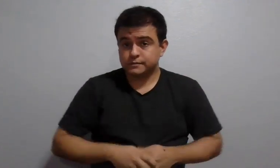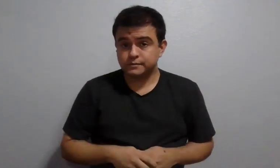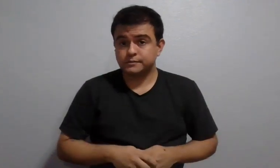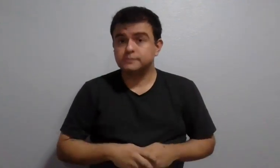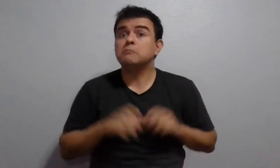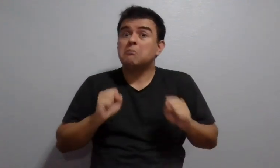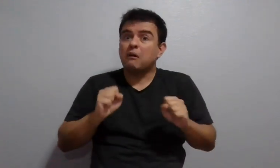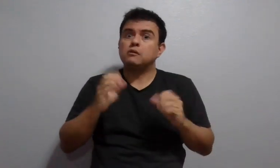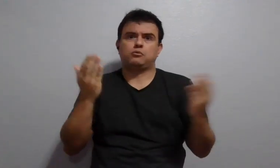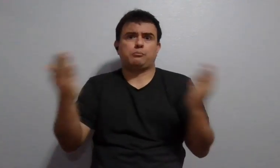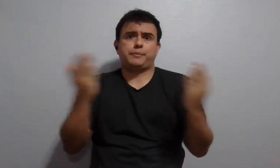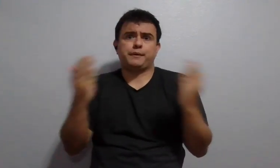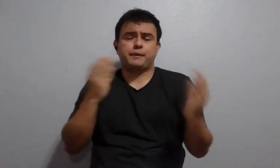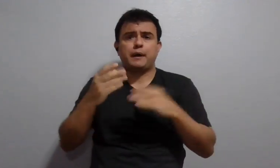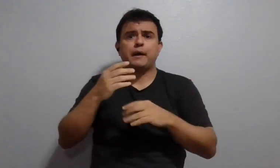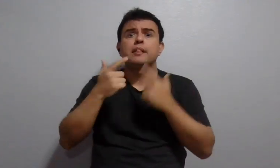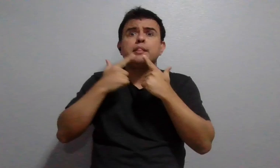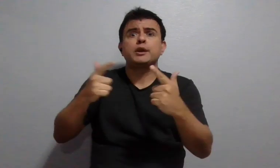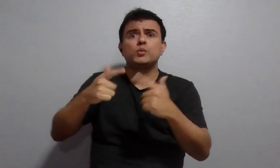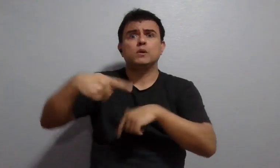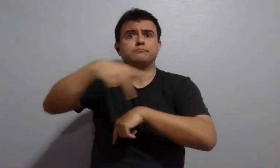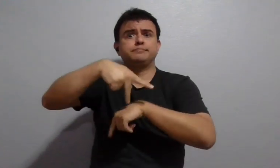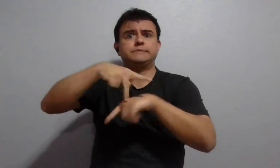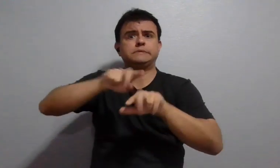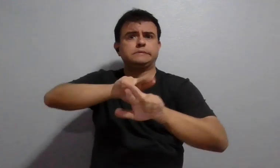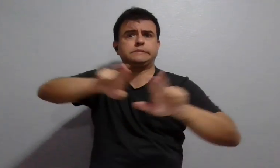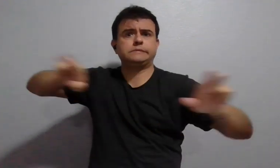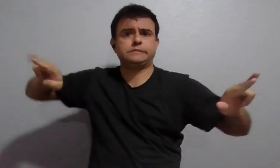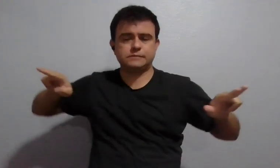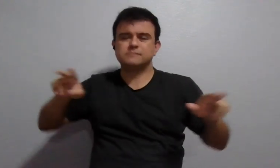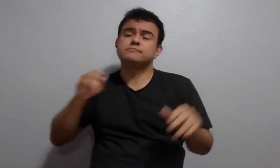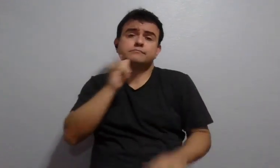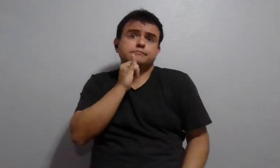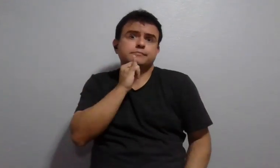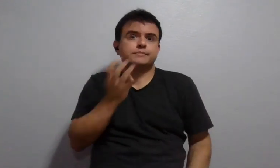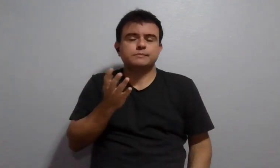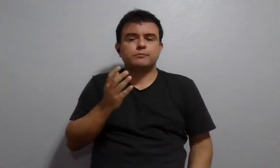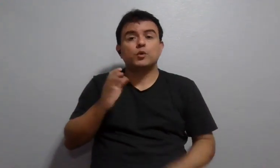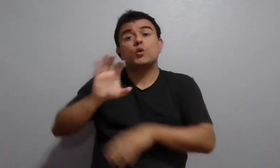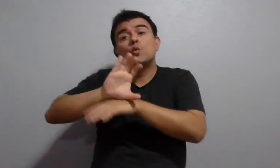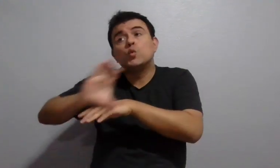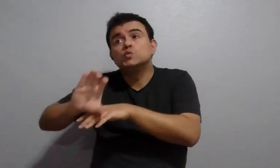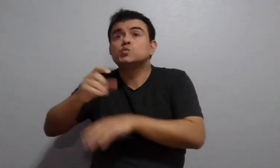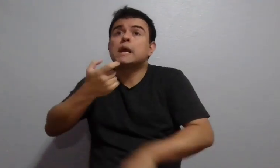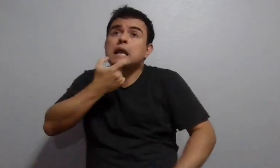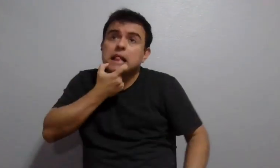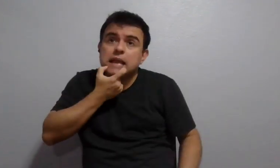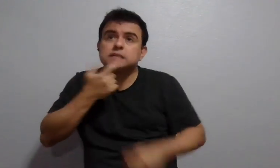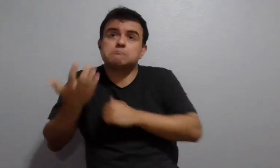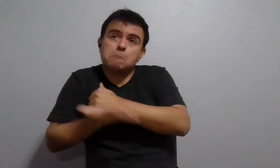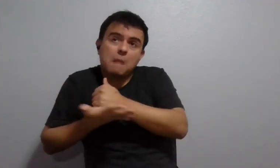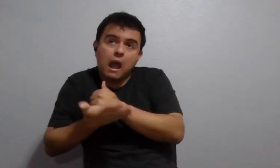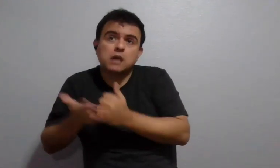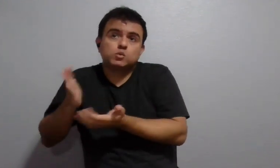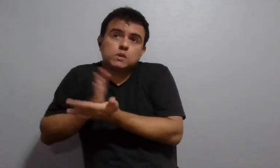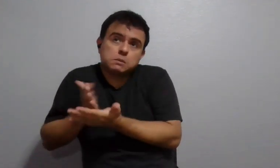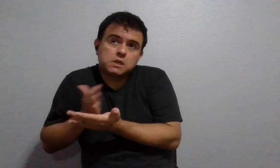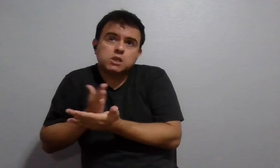estrangeira. Não é porque eu fiz um curso de inglês básico, intermediário, que eu sou